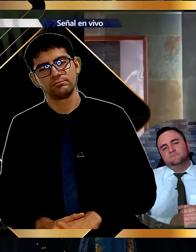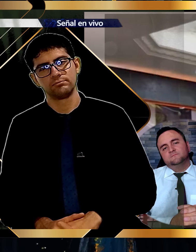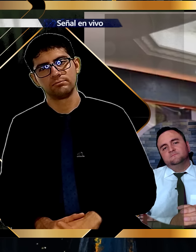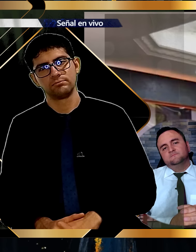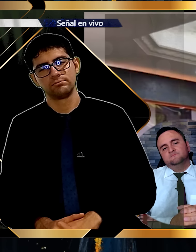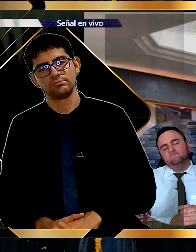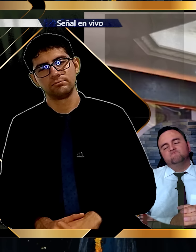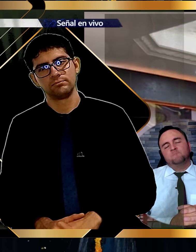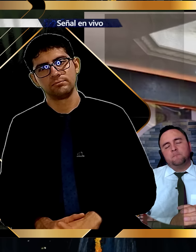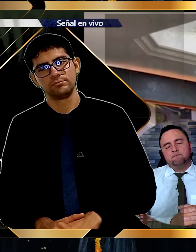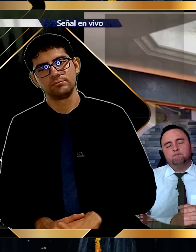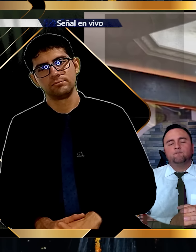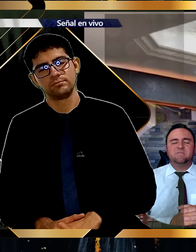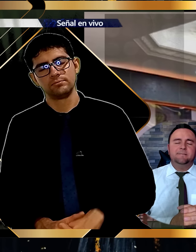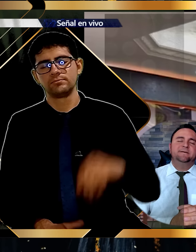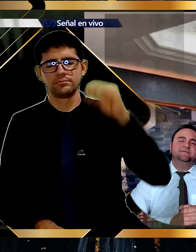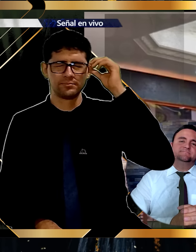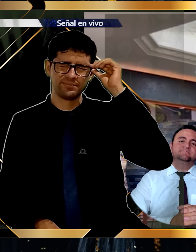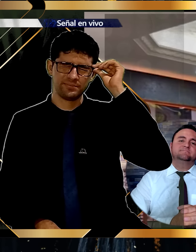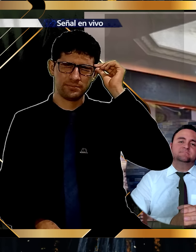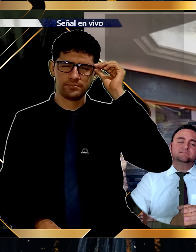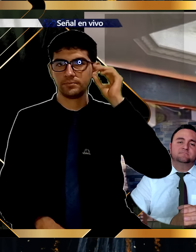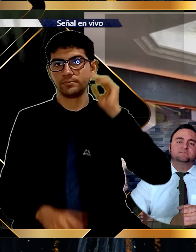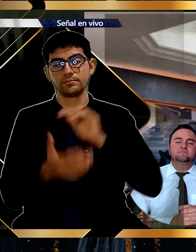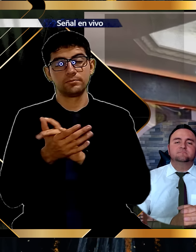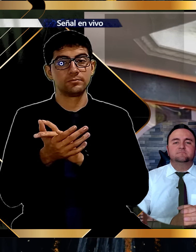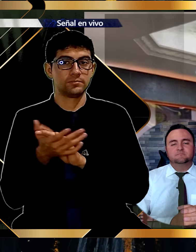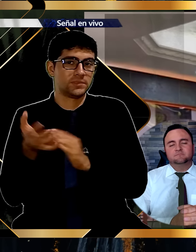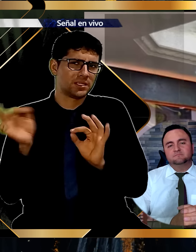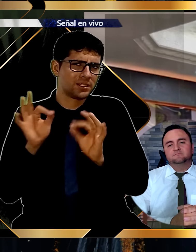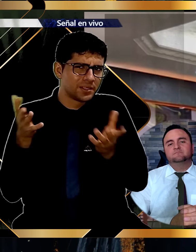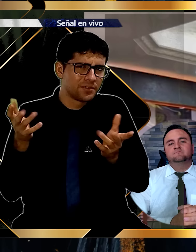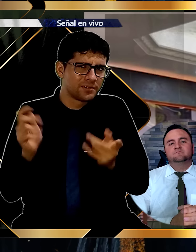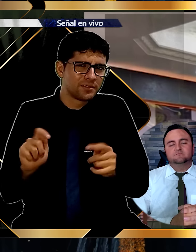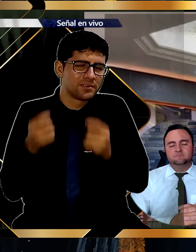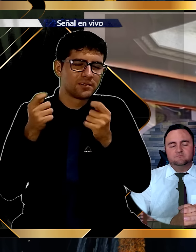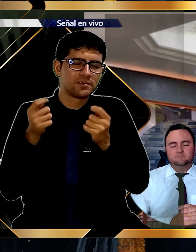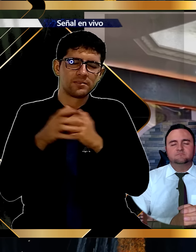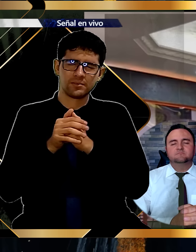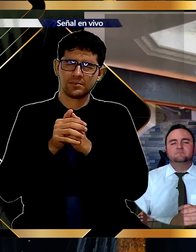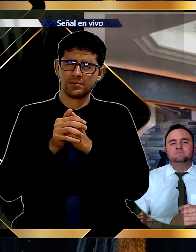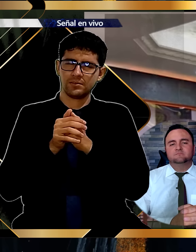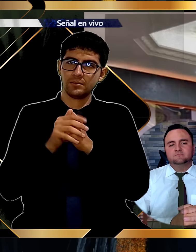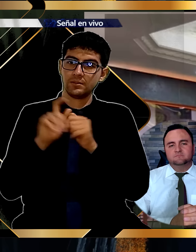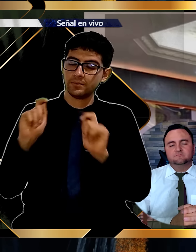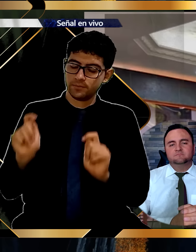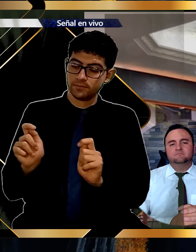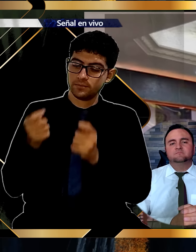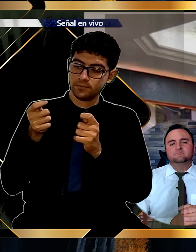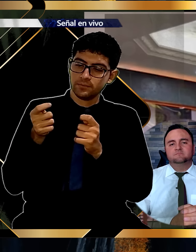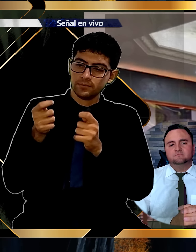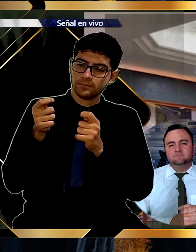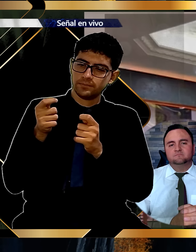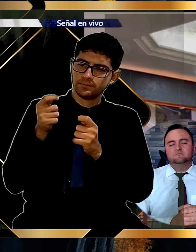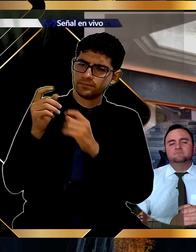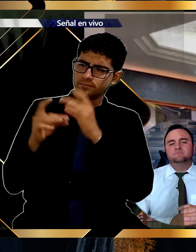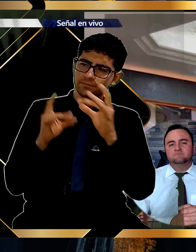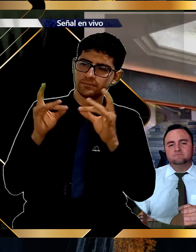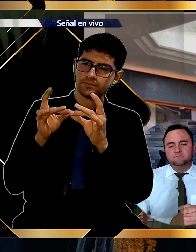Eso quiere decir que ninguno se salva entonces. Si para salvarse hay que ser perfecto y nadie alcanza la perfección, nadie se salva.